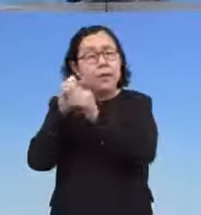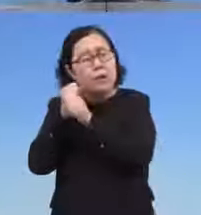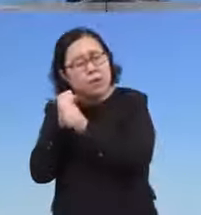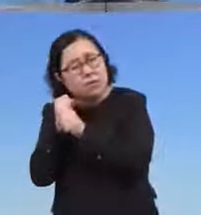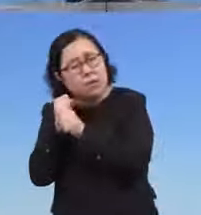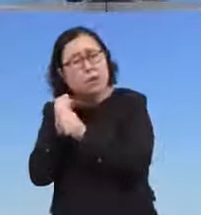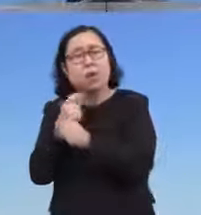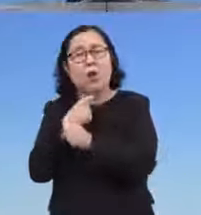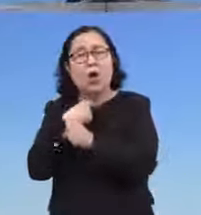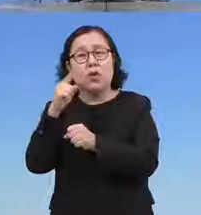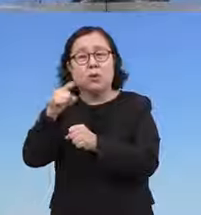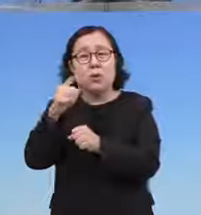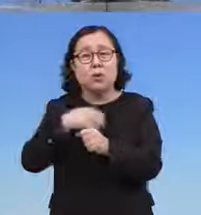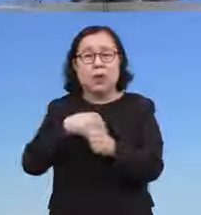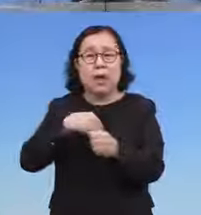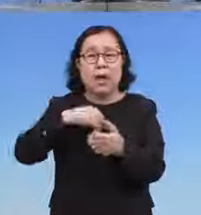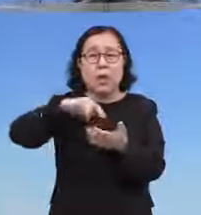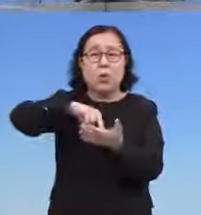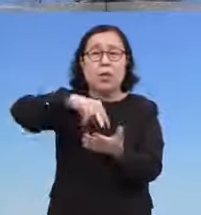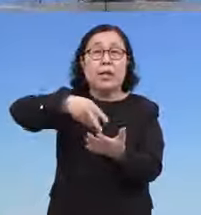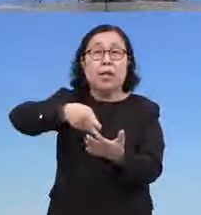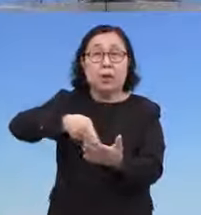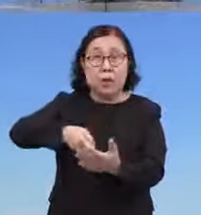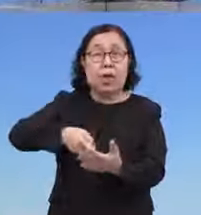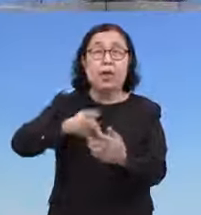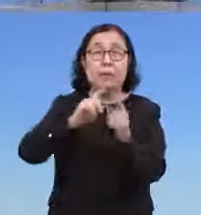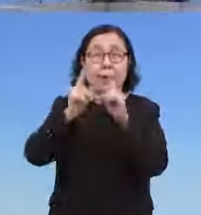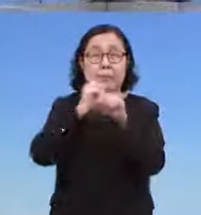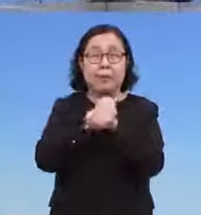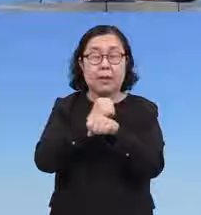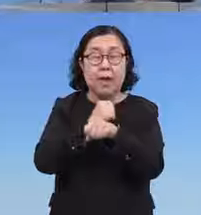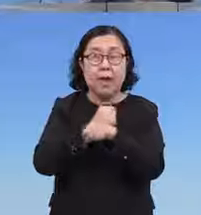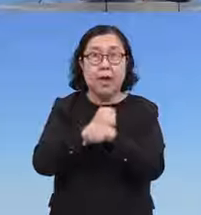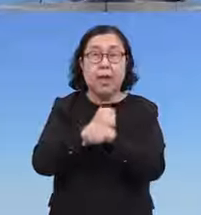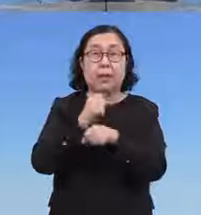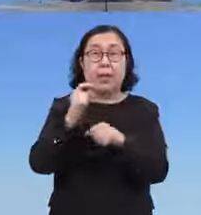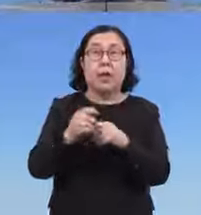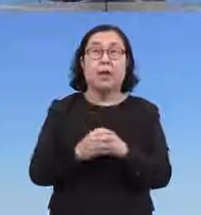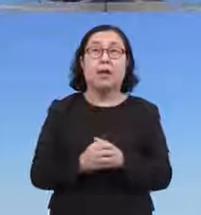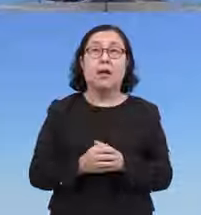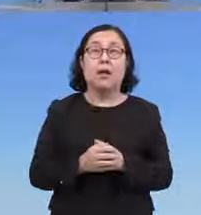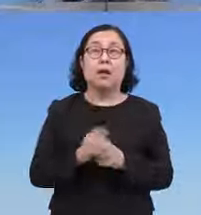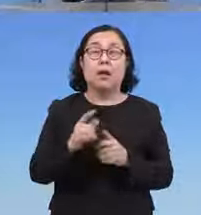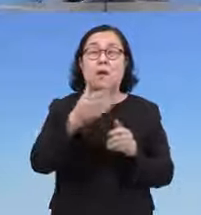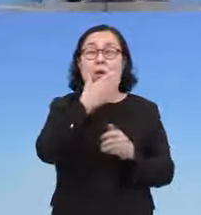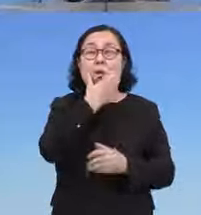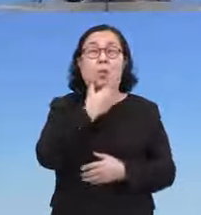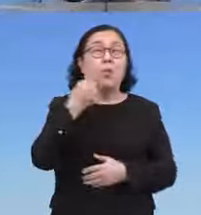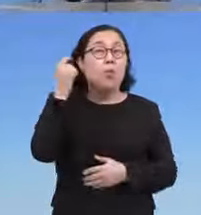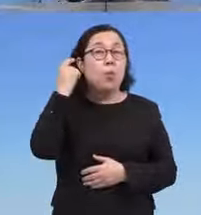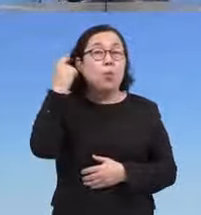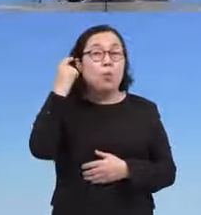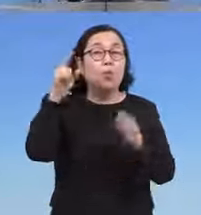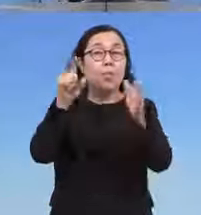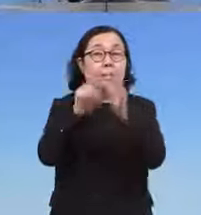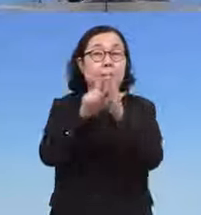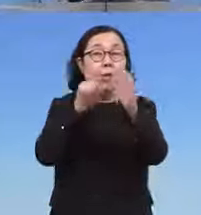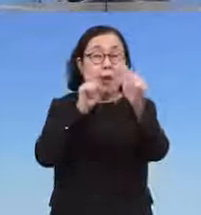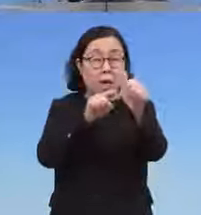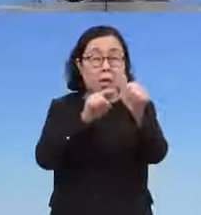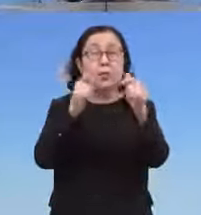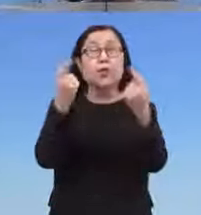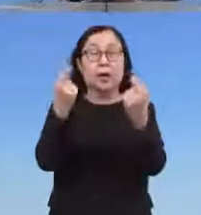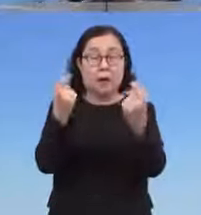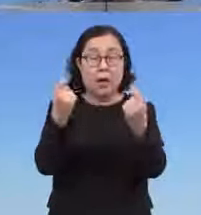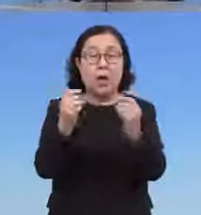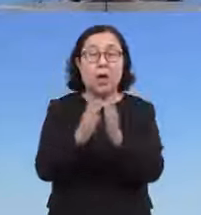의지하던 그 어떤 대상으로부터 돌아서는 거. 그 다음 나오는 복음을 믿어라, 이